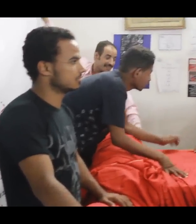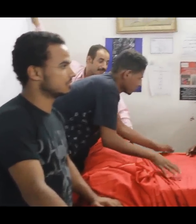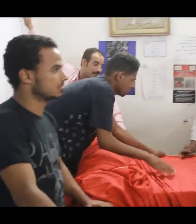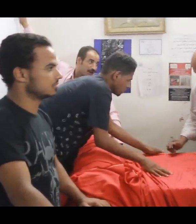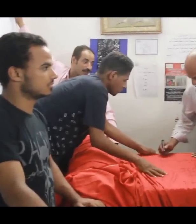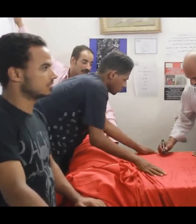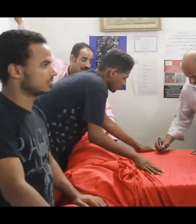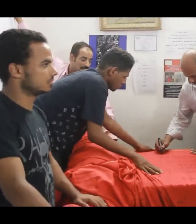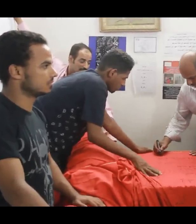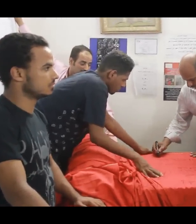نفسك